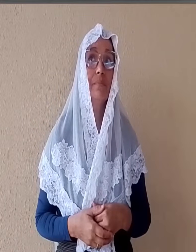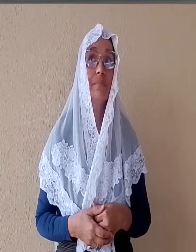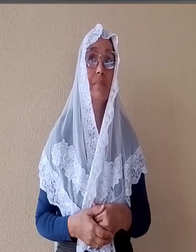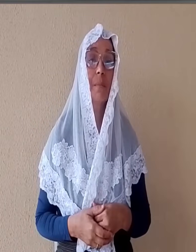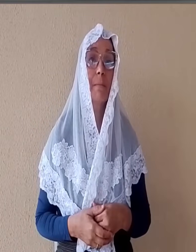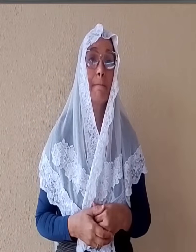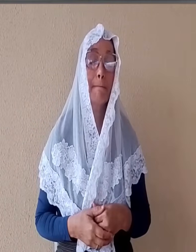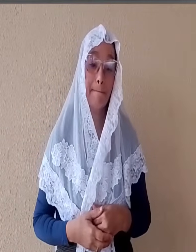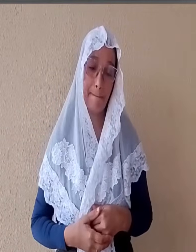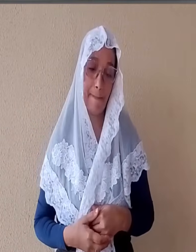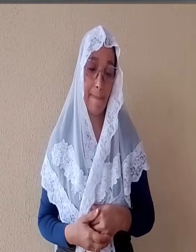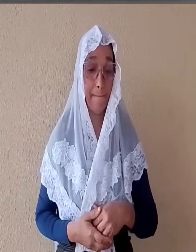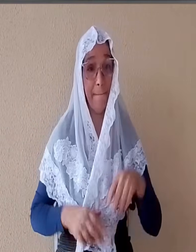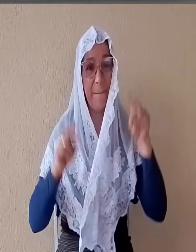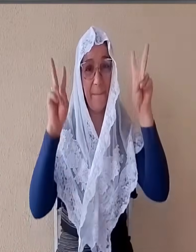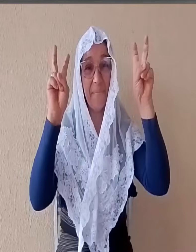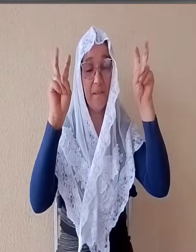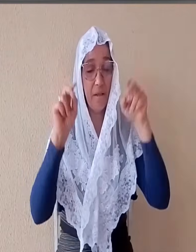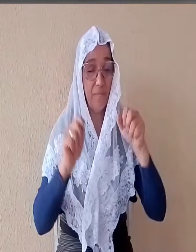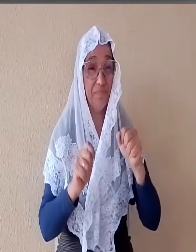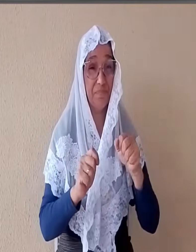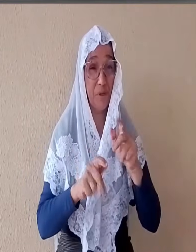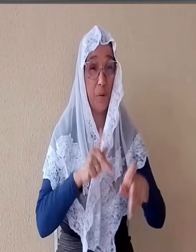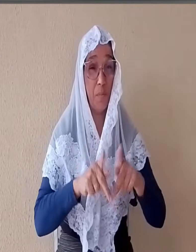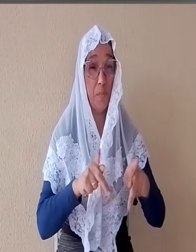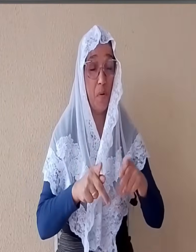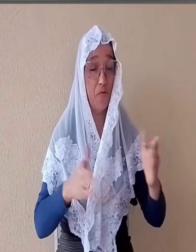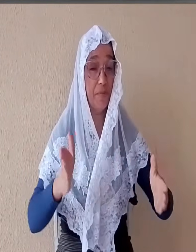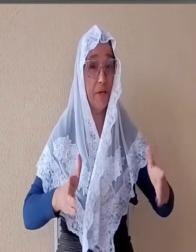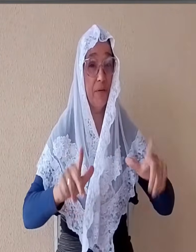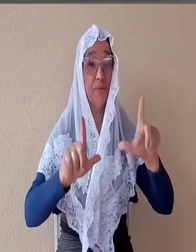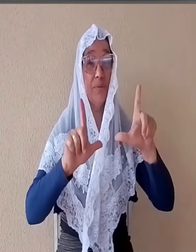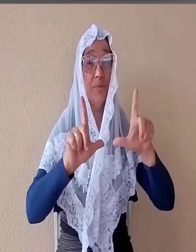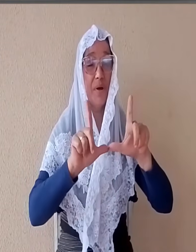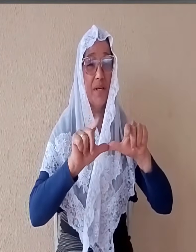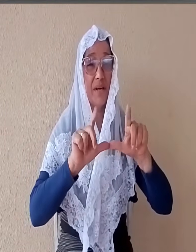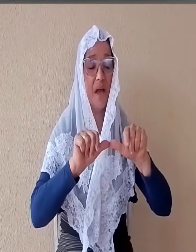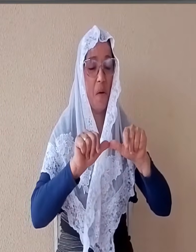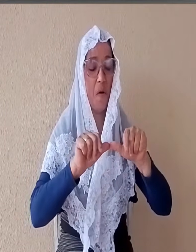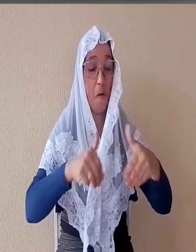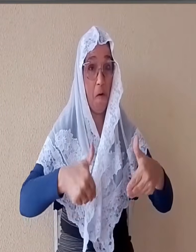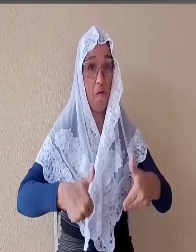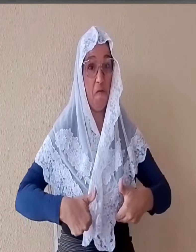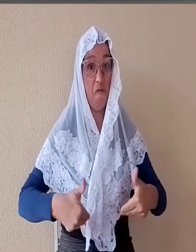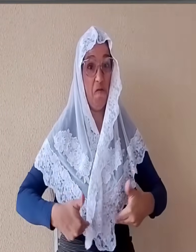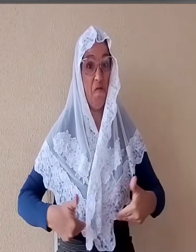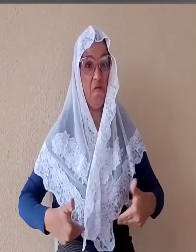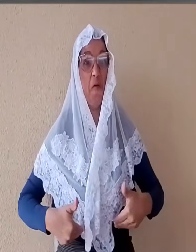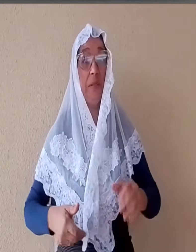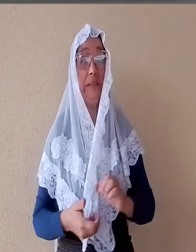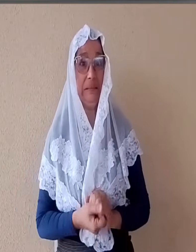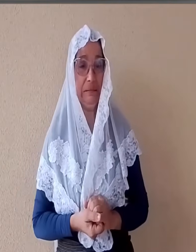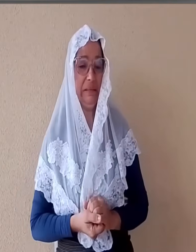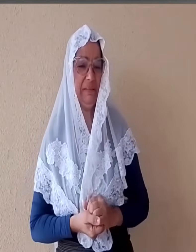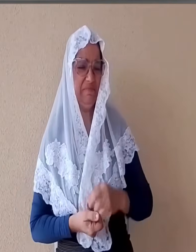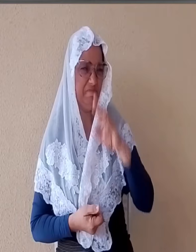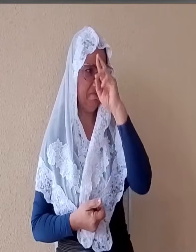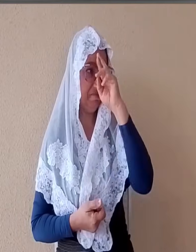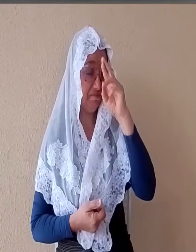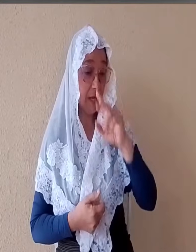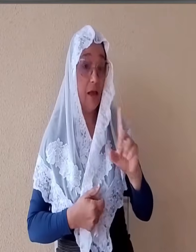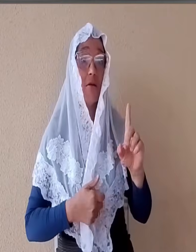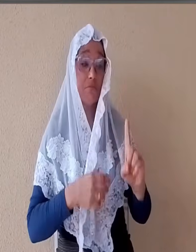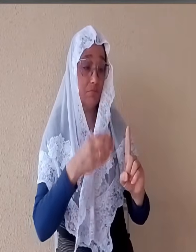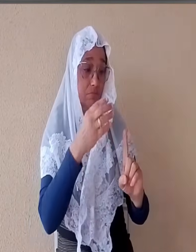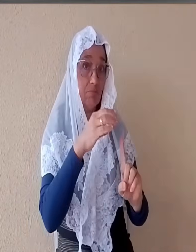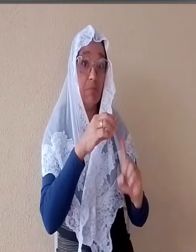Israel é a sua causa. E houve em dias de Davi uma fome de 3 anos, de ano em